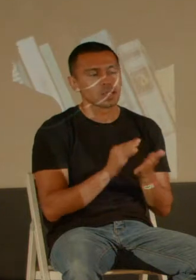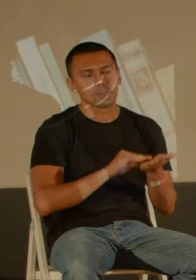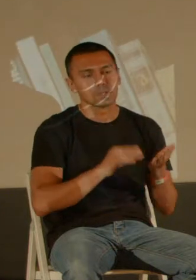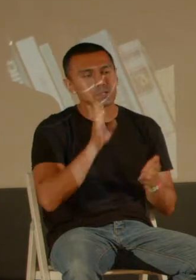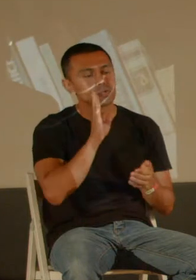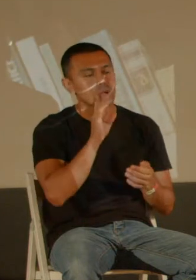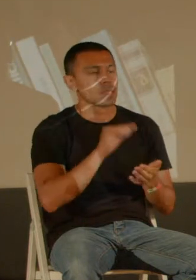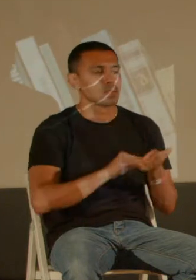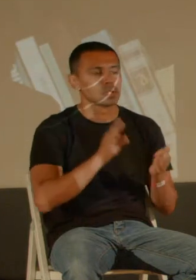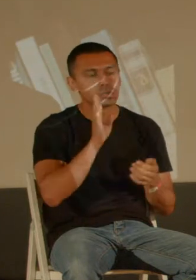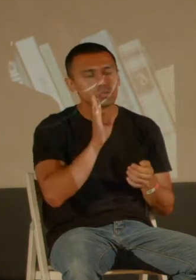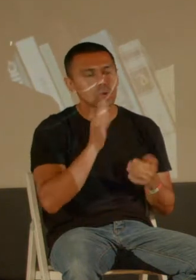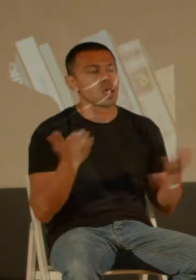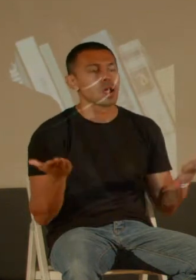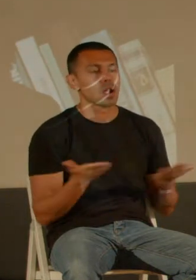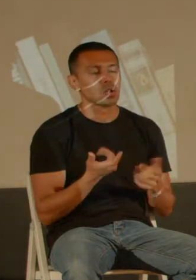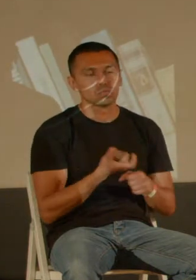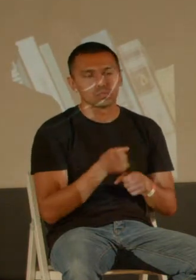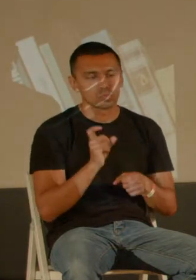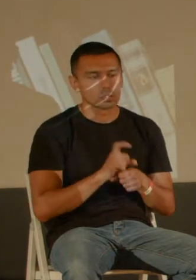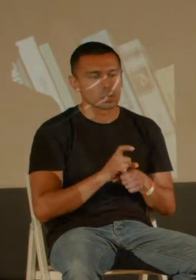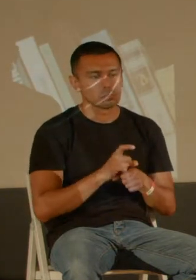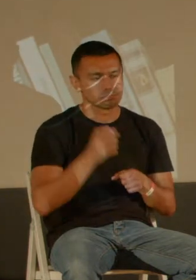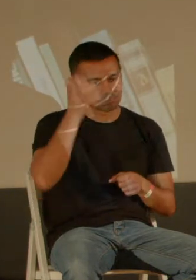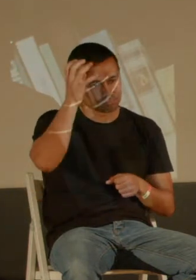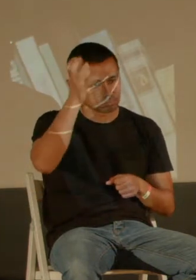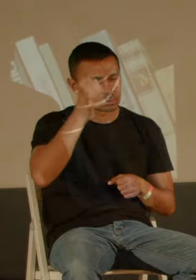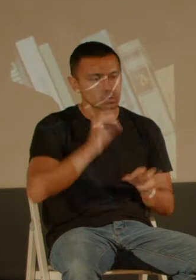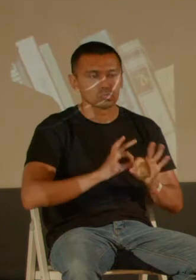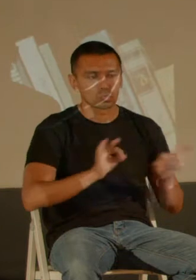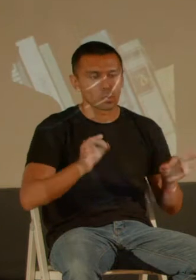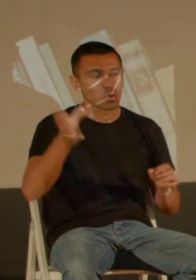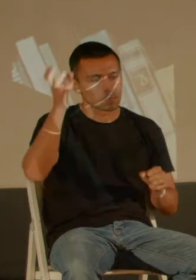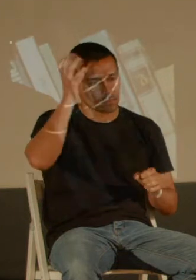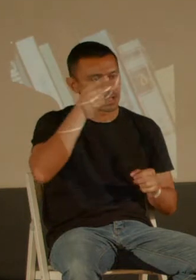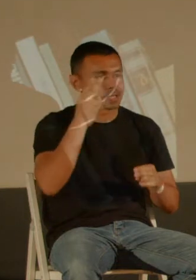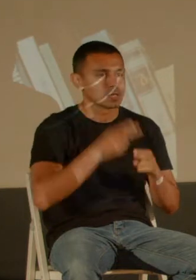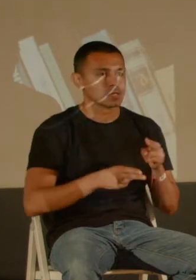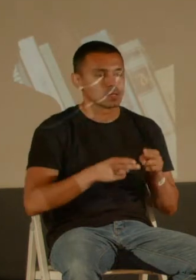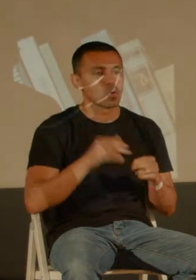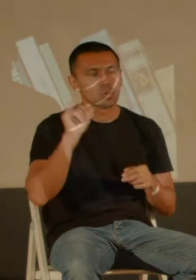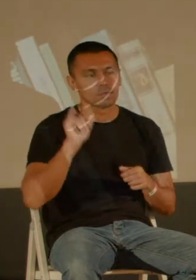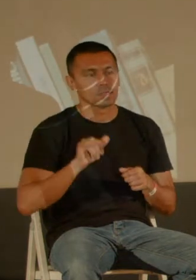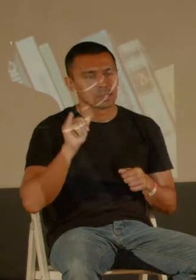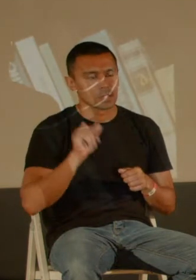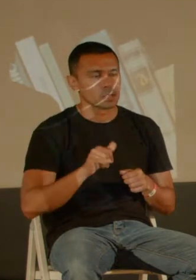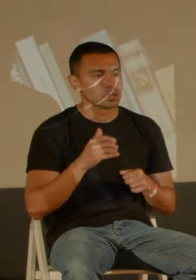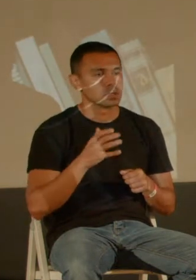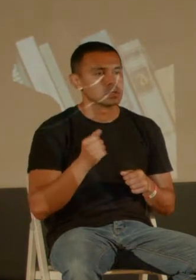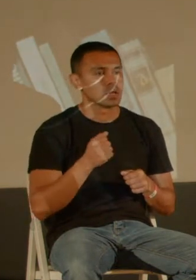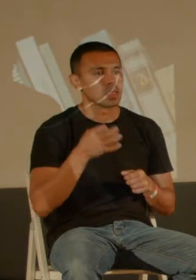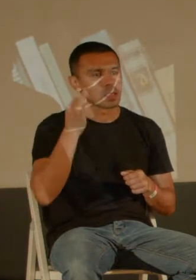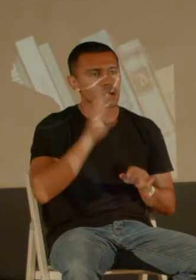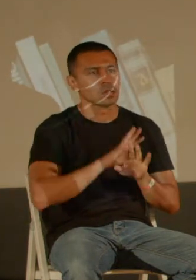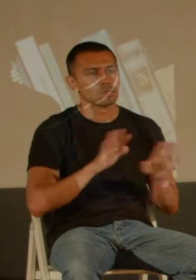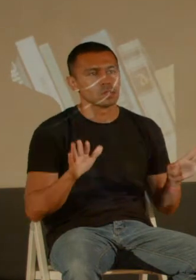написана жінкою, а написана жінкою, яка дуже ерудована, суперосвічена. Вона закінчила Браунський університет, якщо я ще цього не